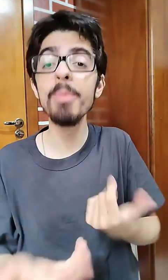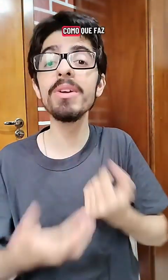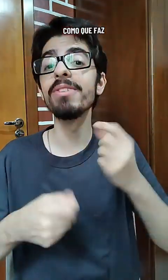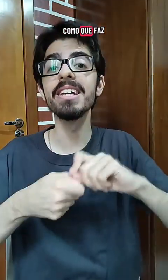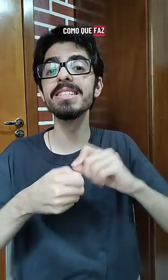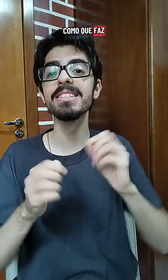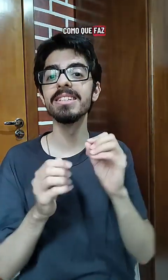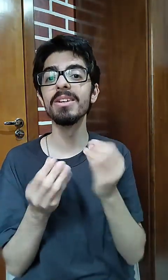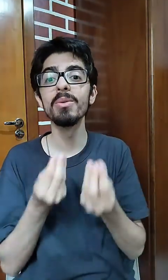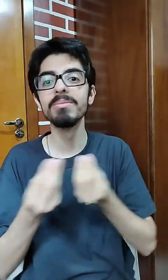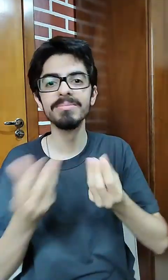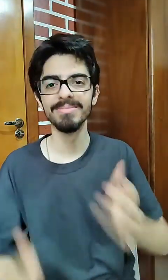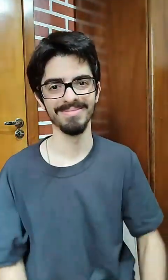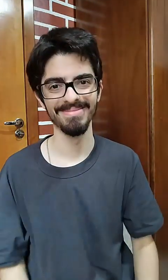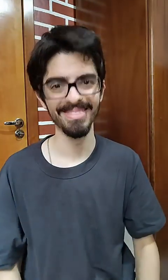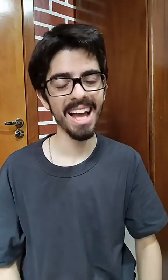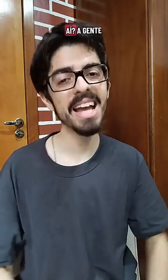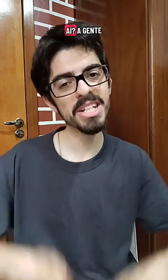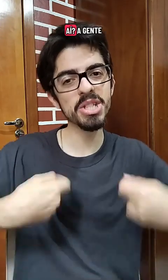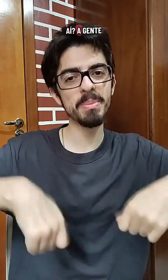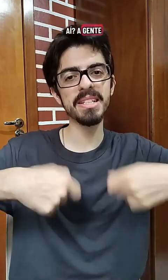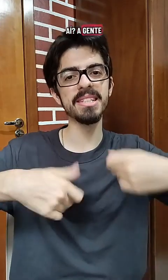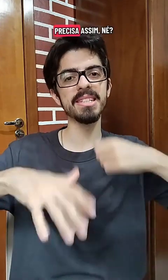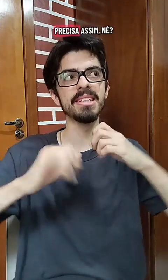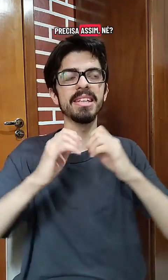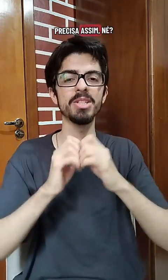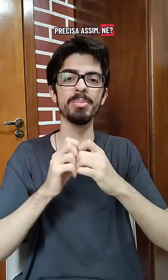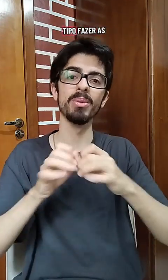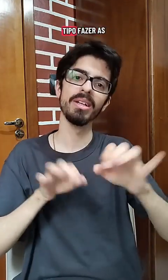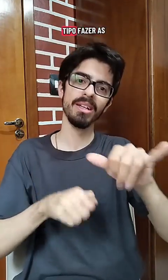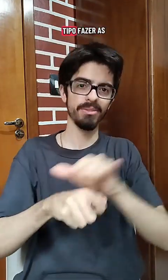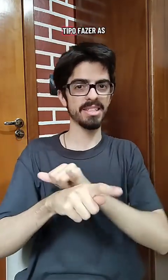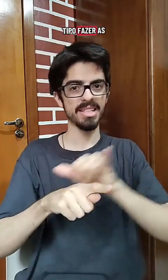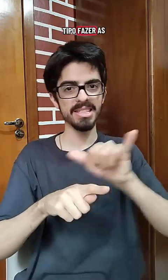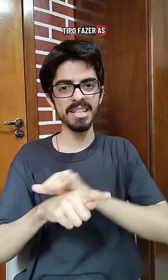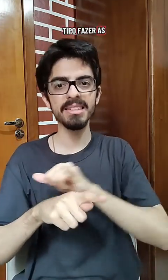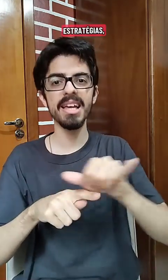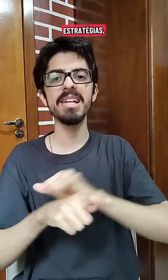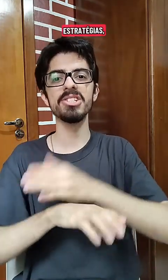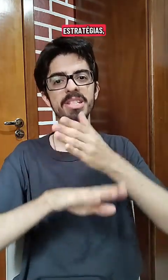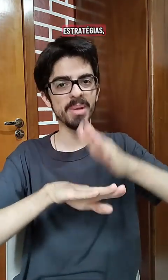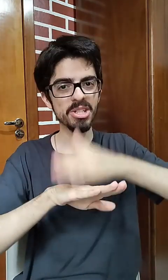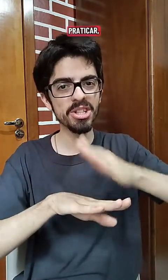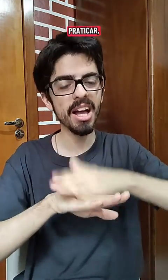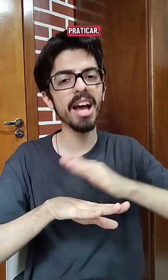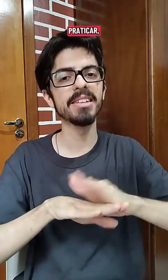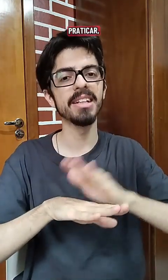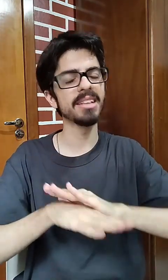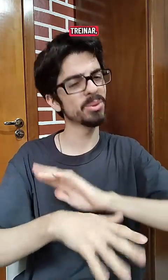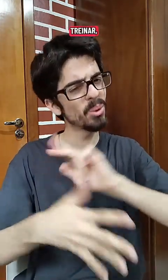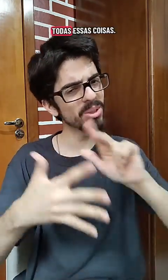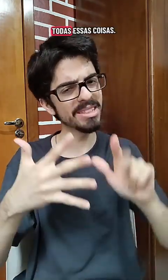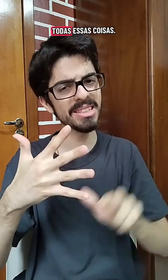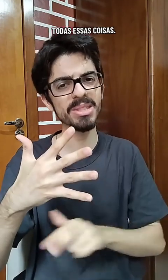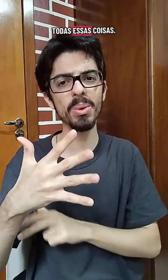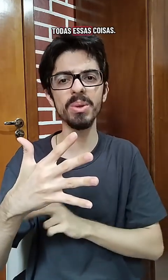que faz? Aí a gente precisa assim, né? Tipo, fazer as estratégias, praticar, treinar todas essas